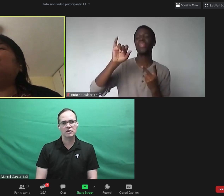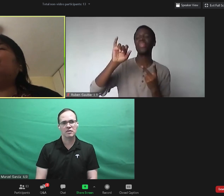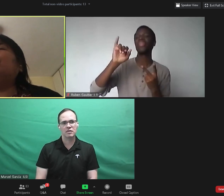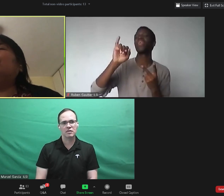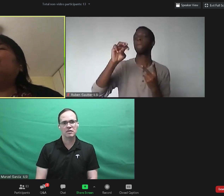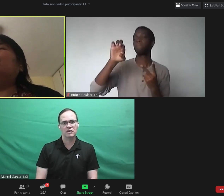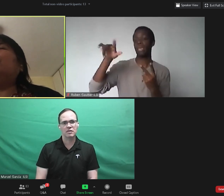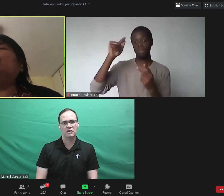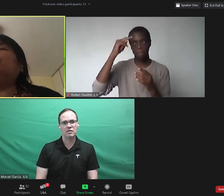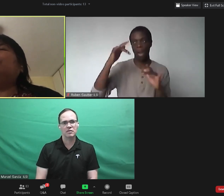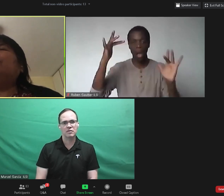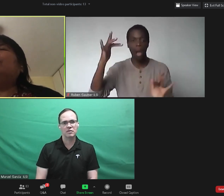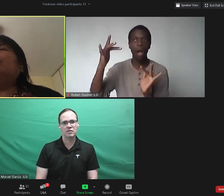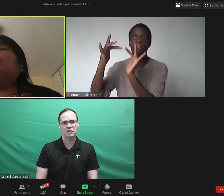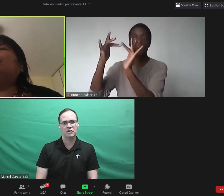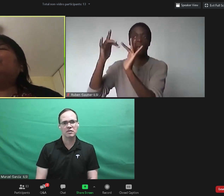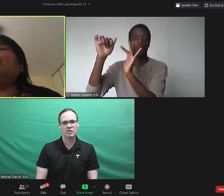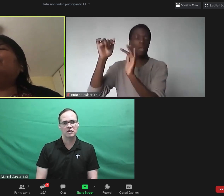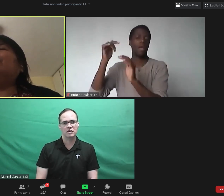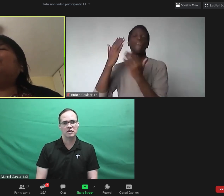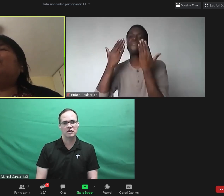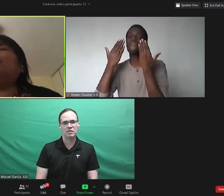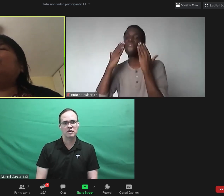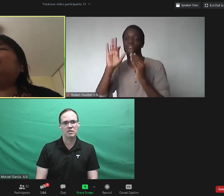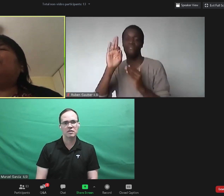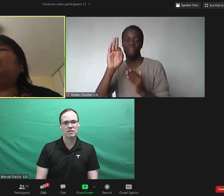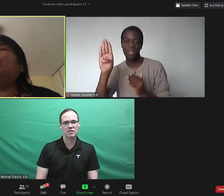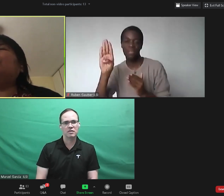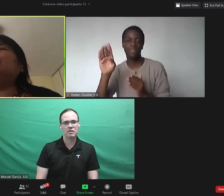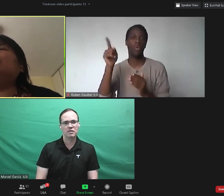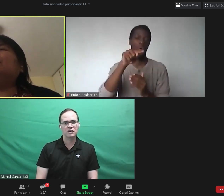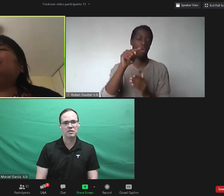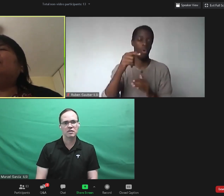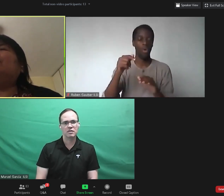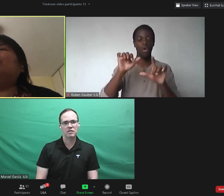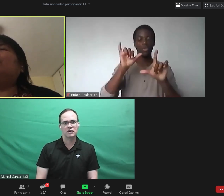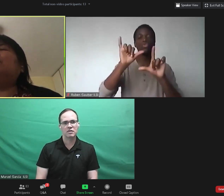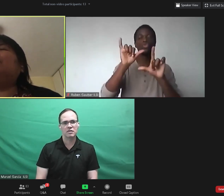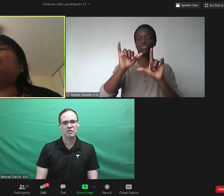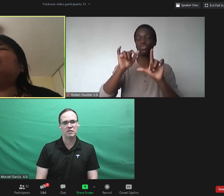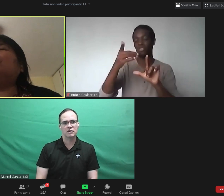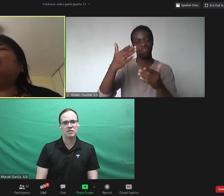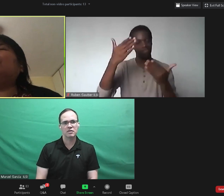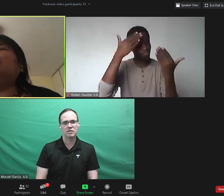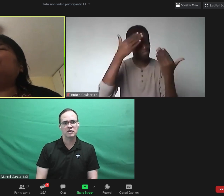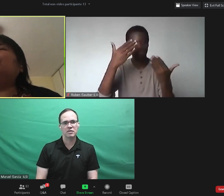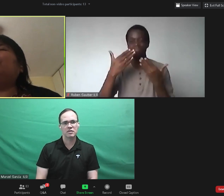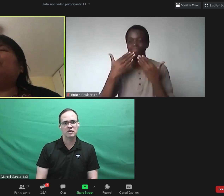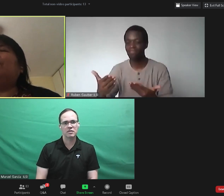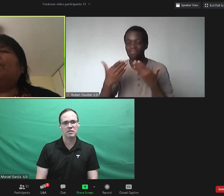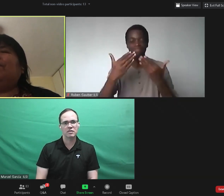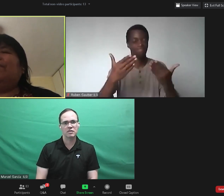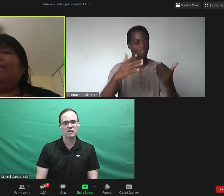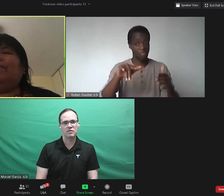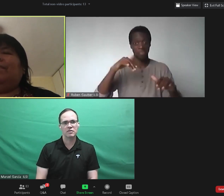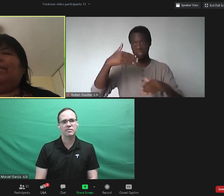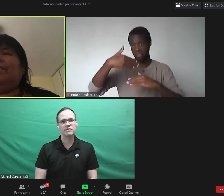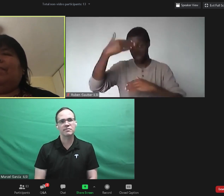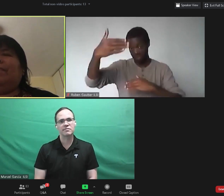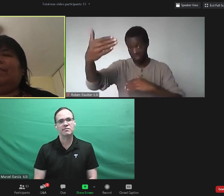Facebook, con el YouTube. Muchas gracias para todos y para todas. Y bueno, nos estamos encontrando ya muy pronto.